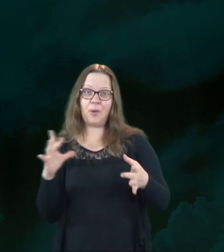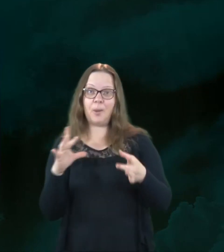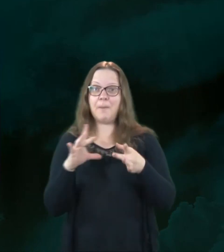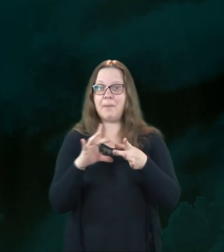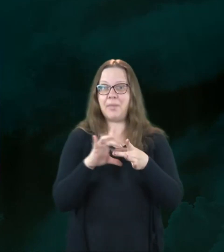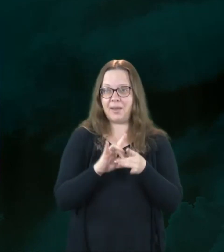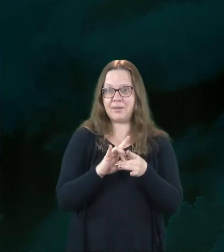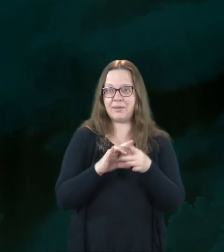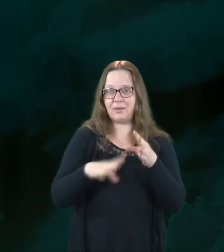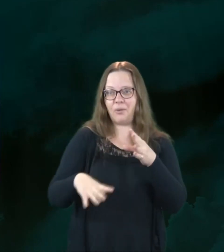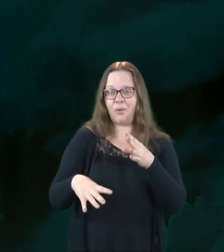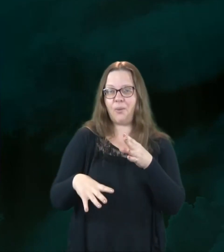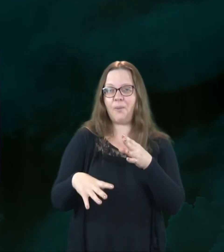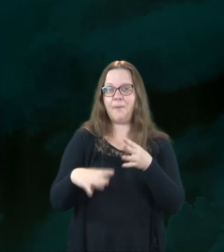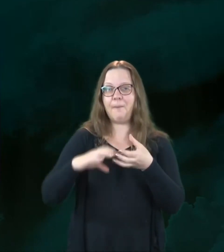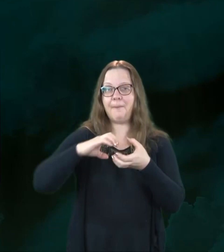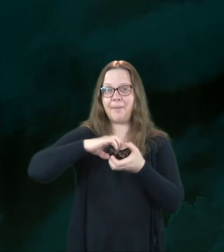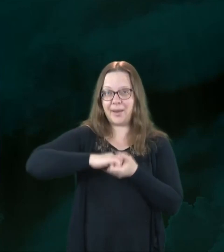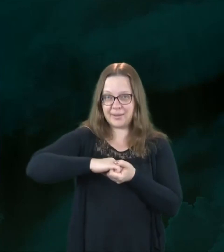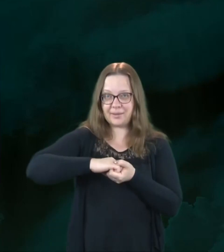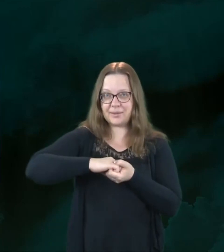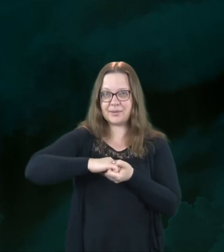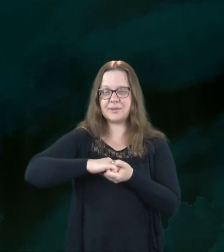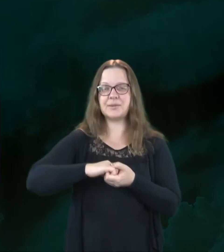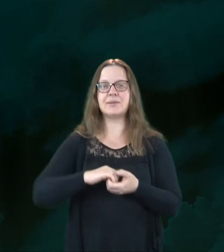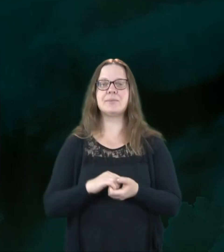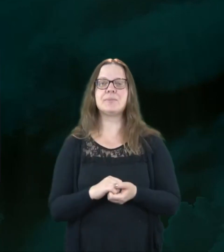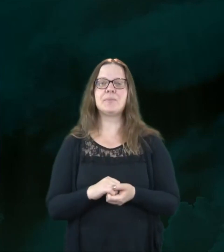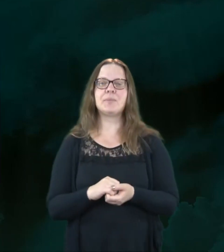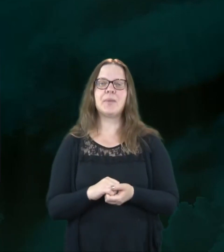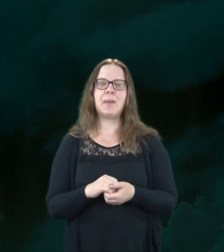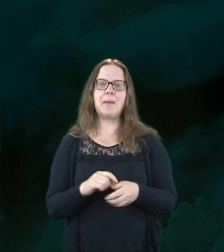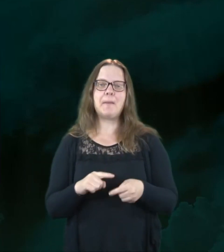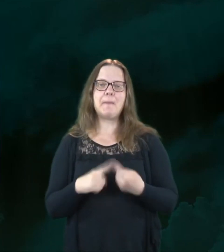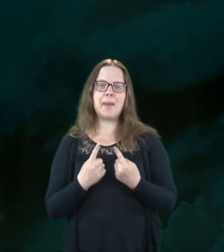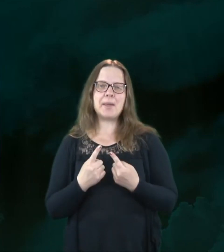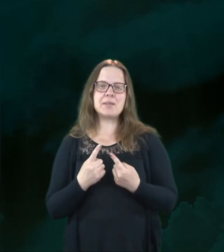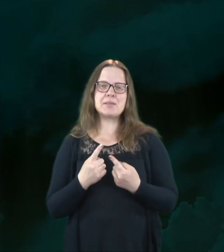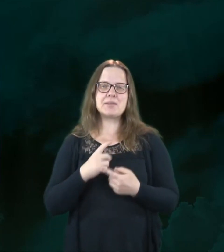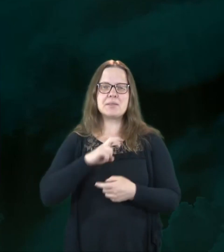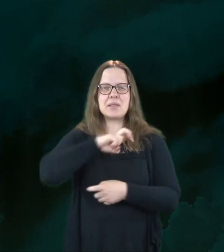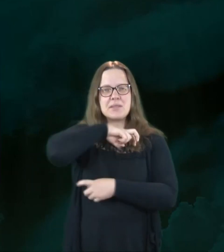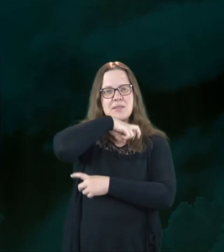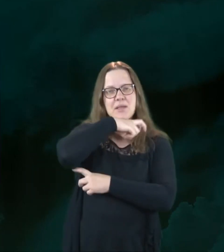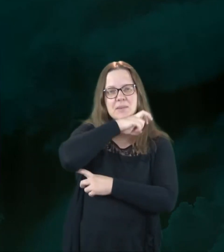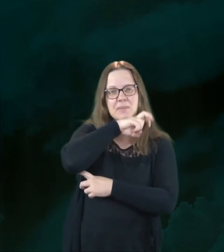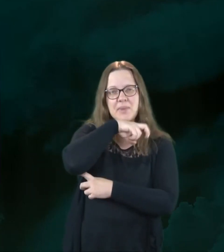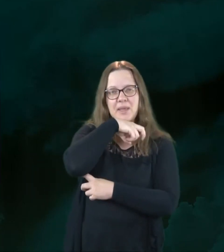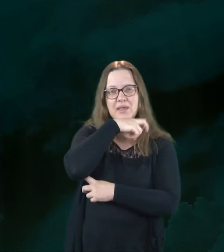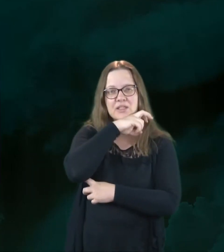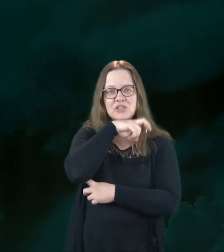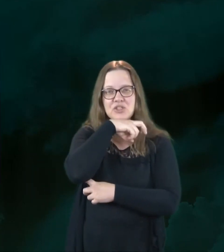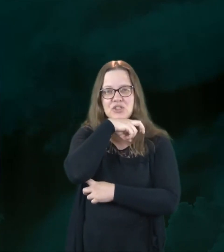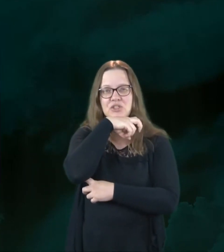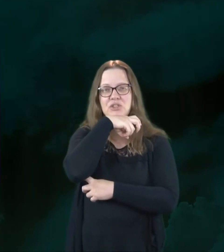que a Eva caiu. Quando a serpente mostrou para Eva que a árvore era